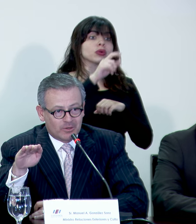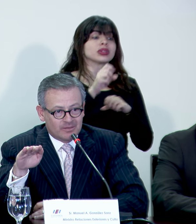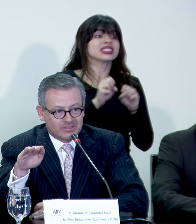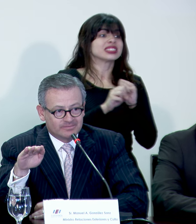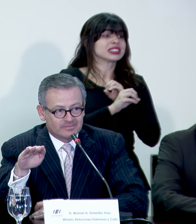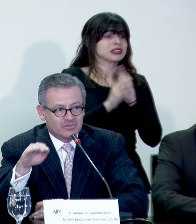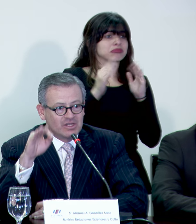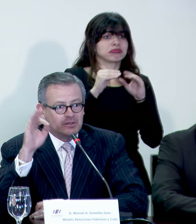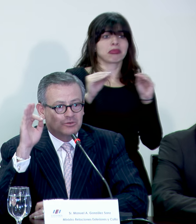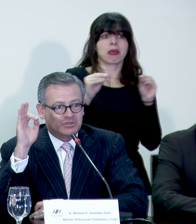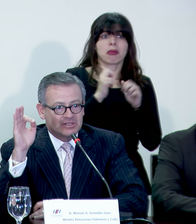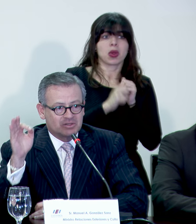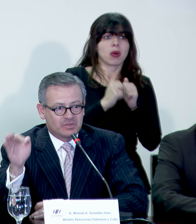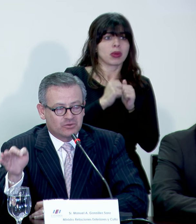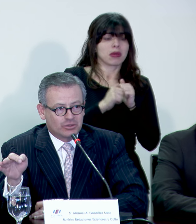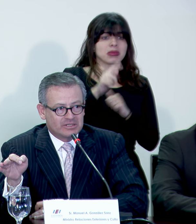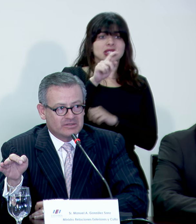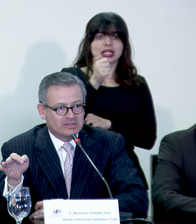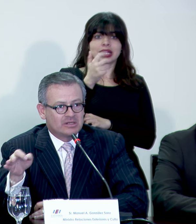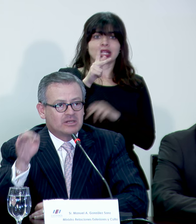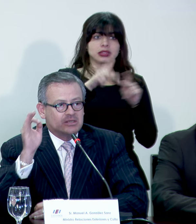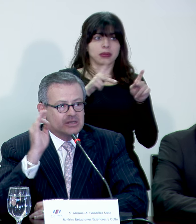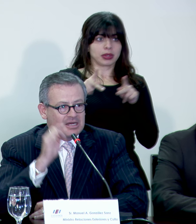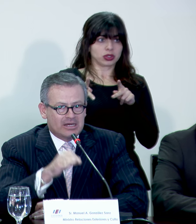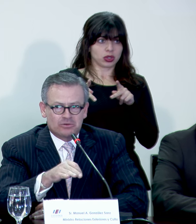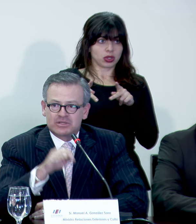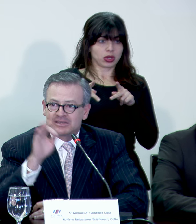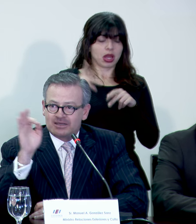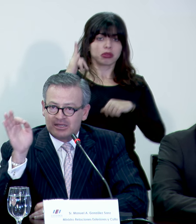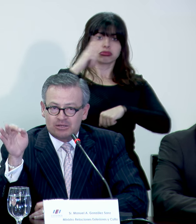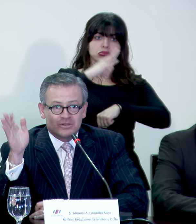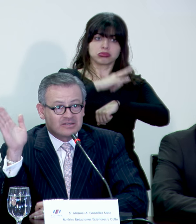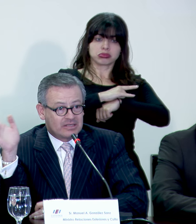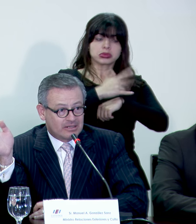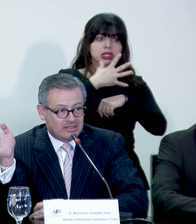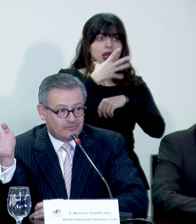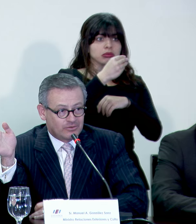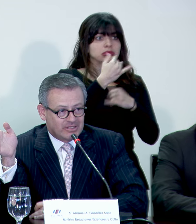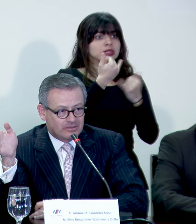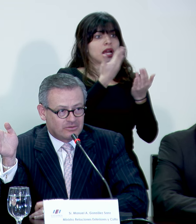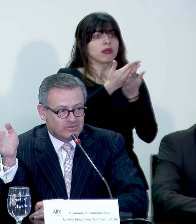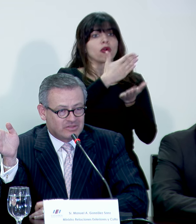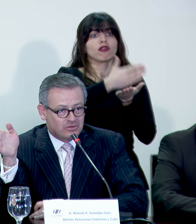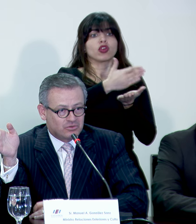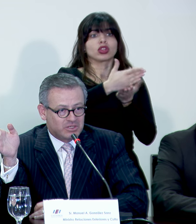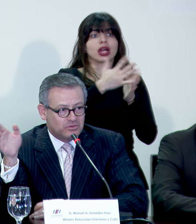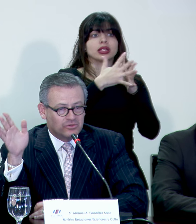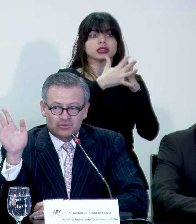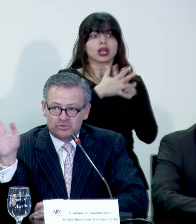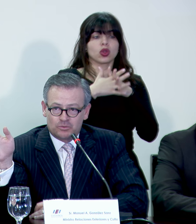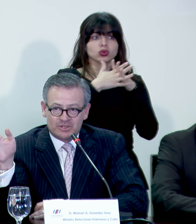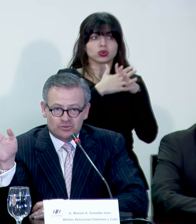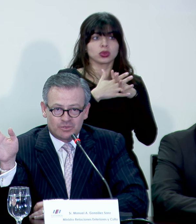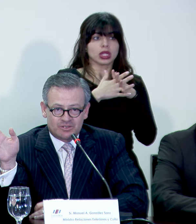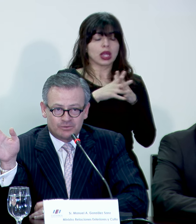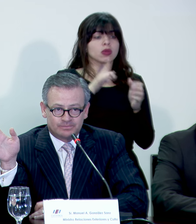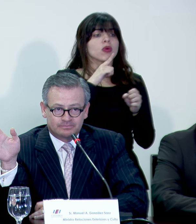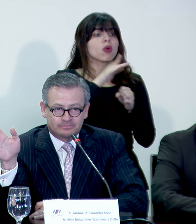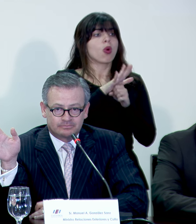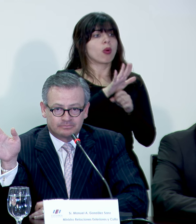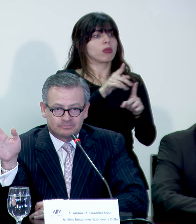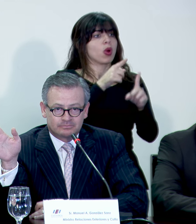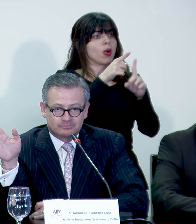ningún problema, 113 personas llegaron, ya salieron, ya están en la frontera con los Estados Unidos, cumplen su